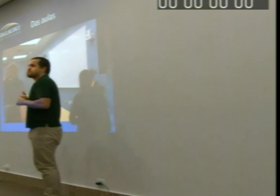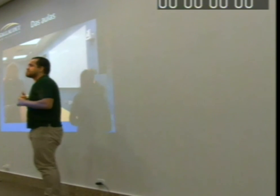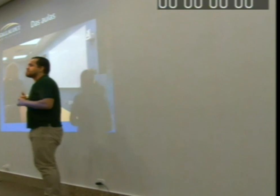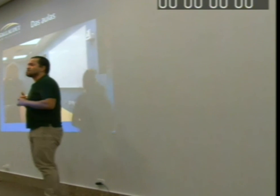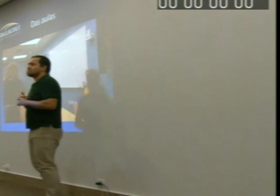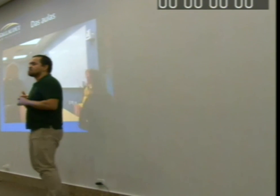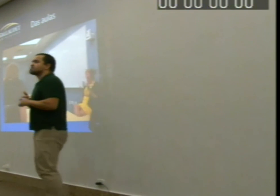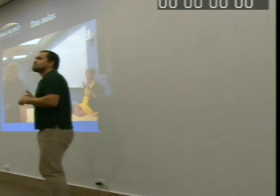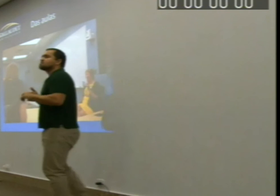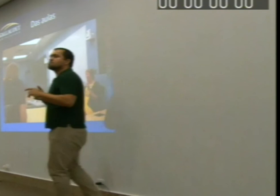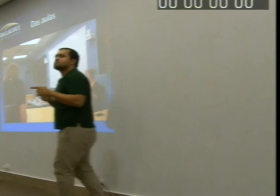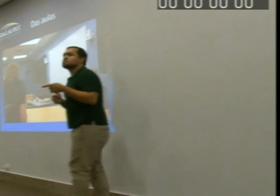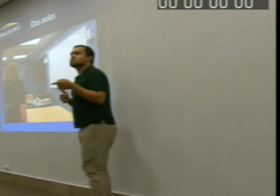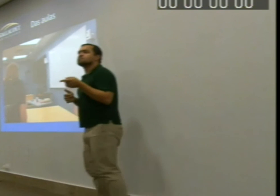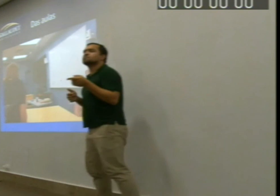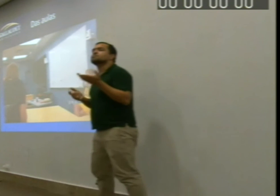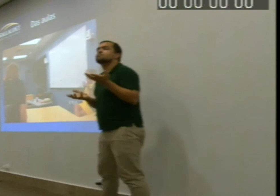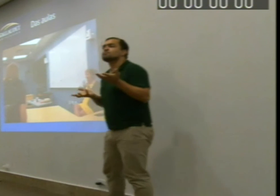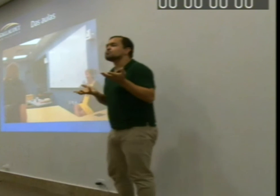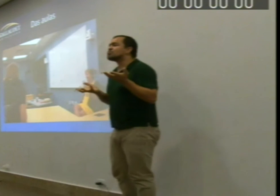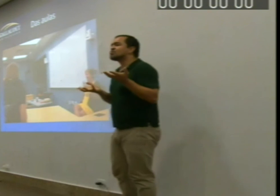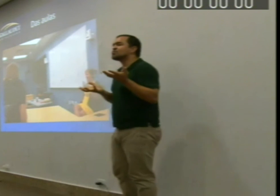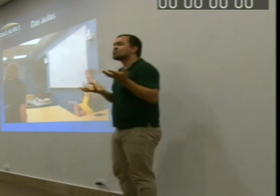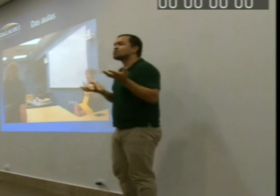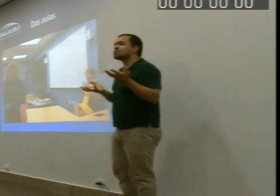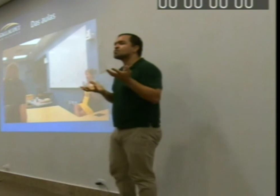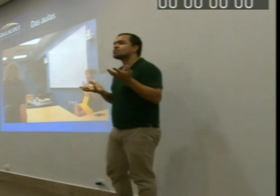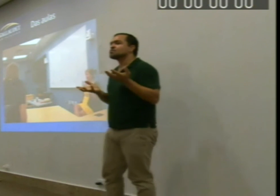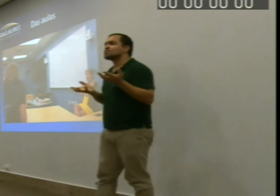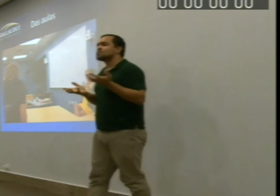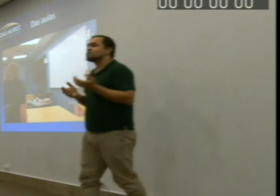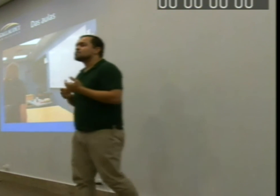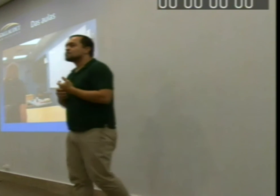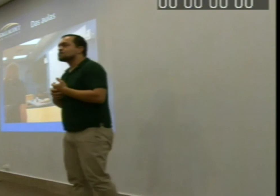esses movimentos que eram captados pela câmera